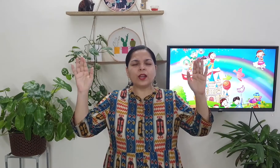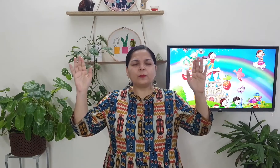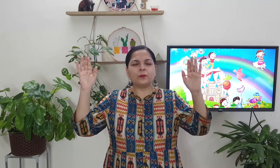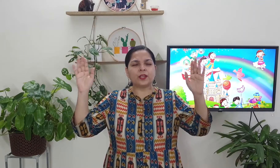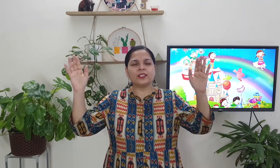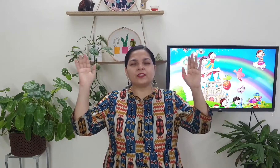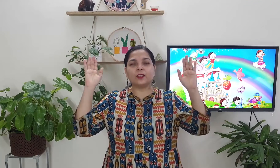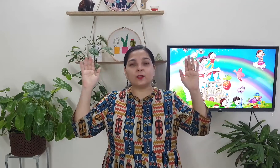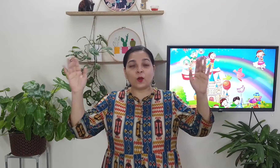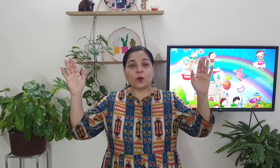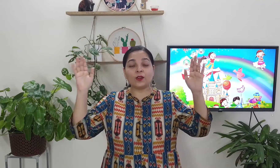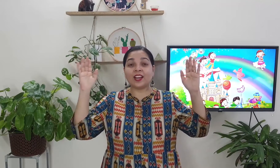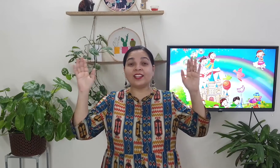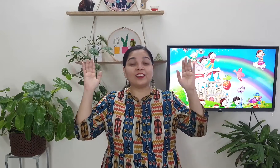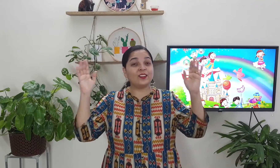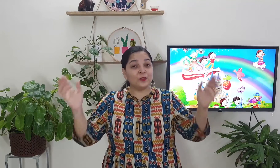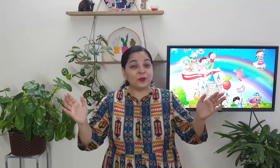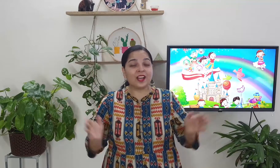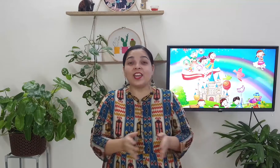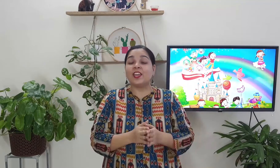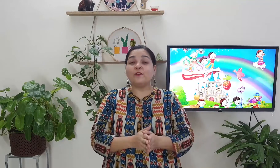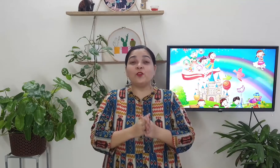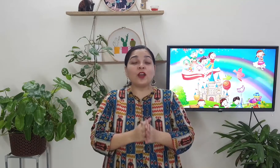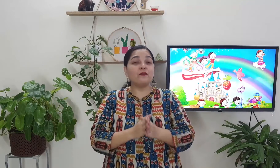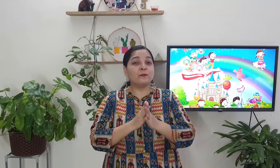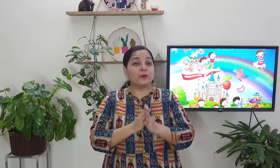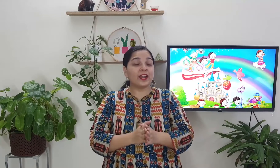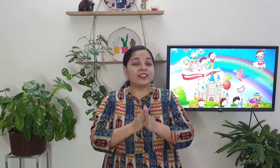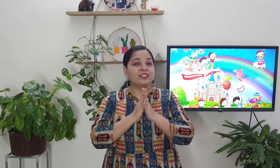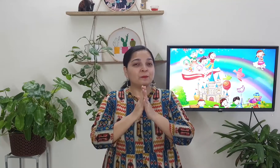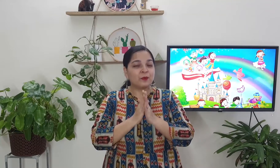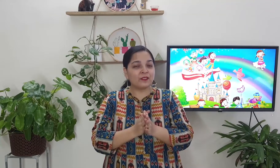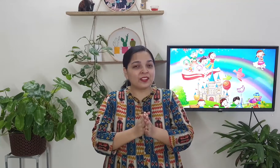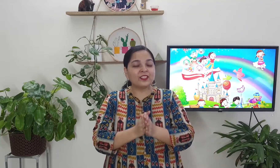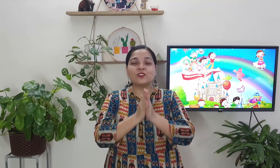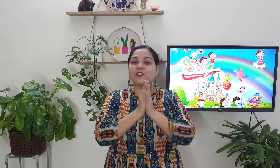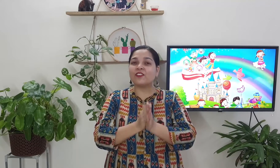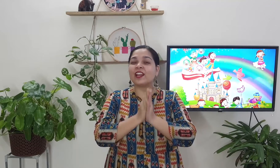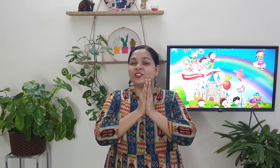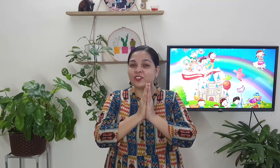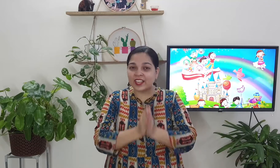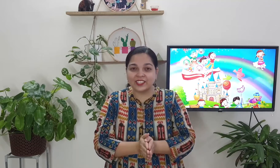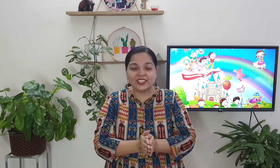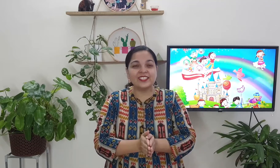ஹல்லேலூயா. கர்த்தருக்கு ஸ்தோத்திரம். ஹல்லேலூயா. எங்களுடன் இந்த ஜெபத்தை கூறினீர்களானால்